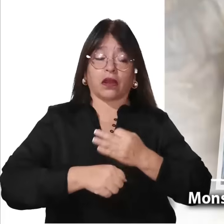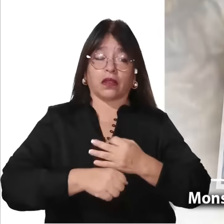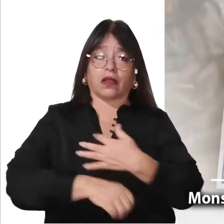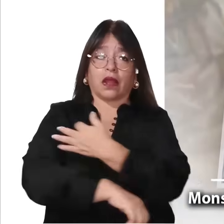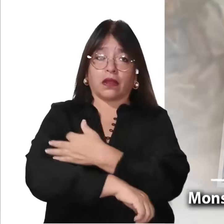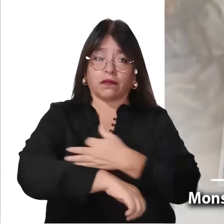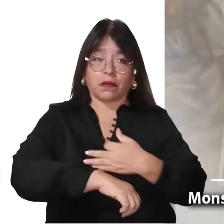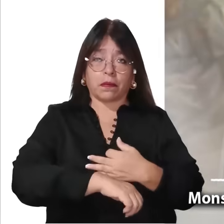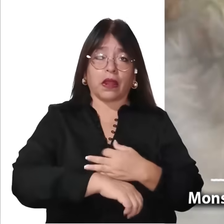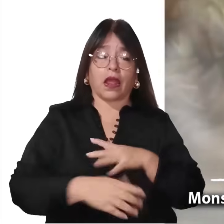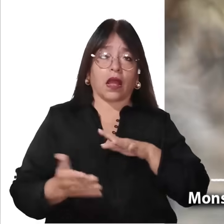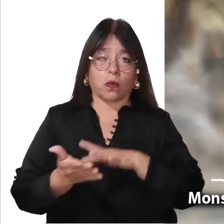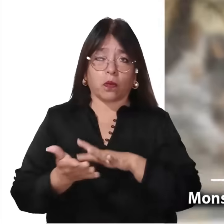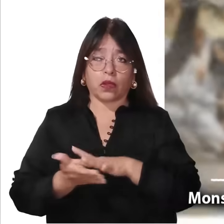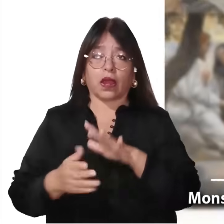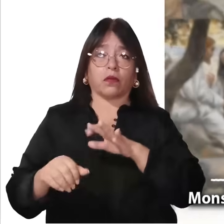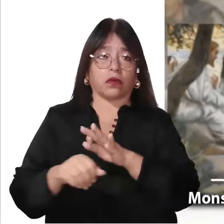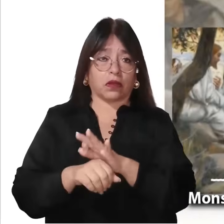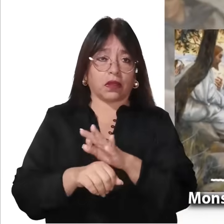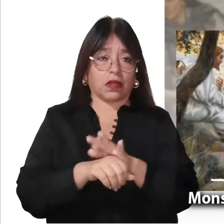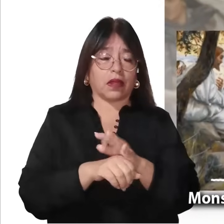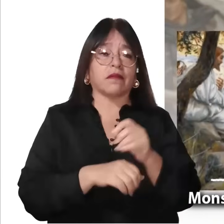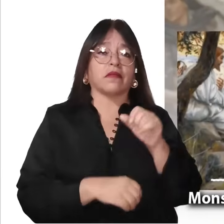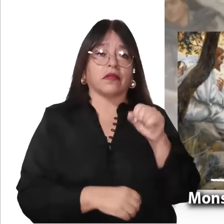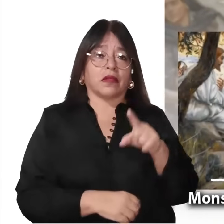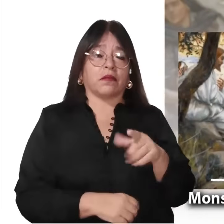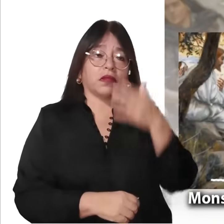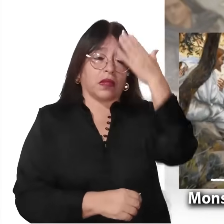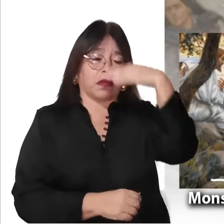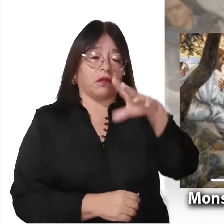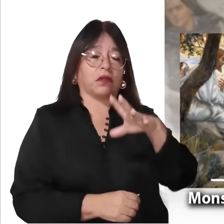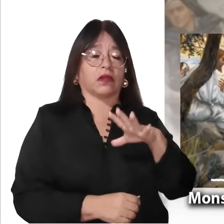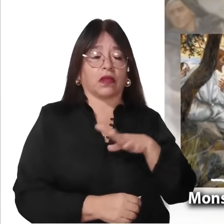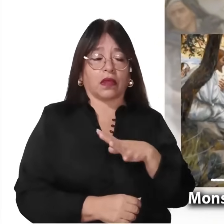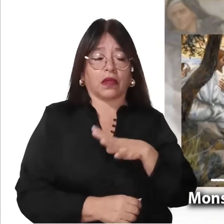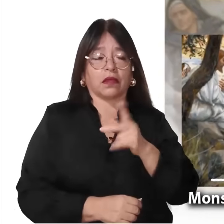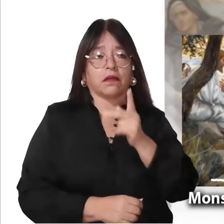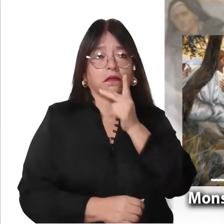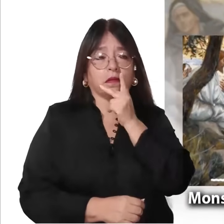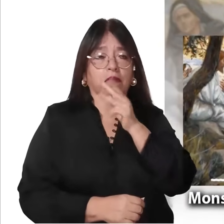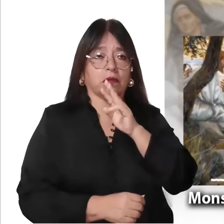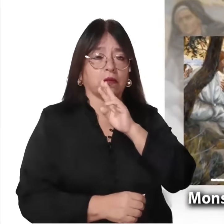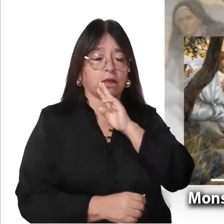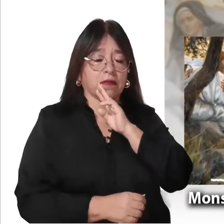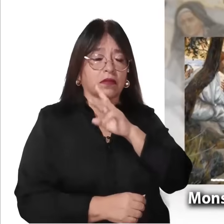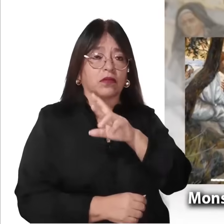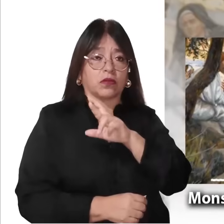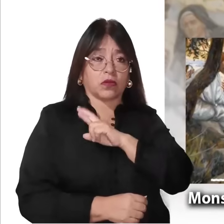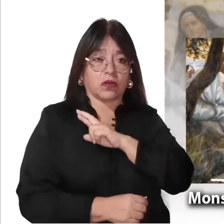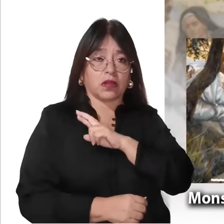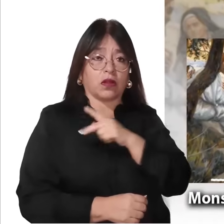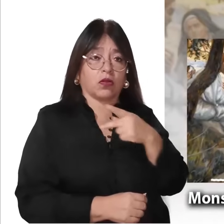propiciadas por la migración, las madres o padres solos, son retos que nos cuestionan y nos llevan a buscar